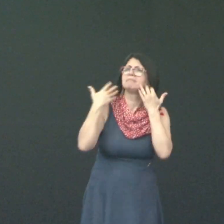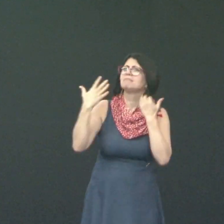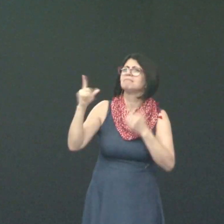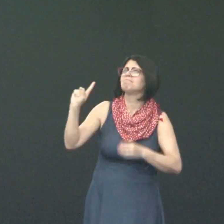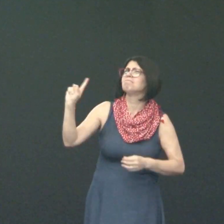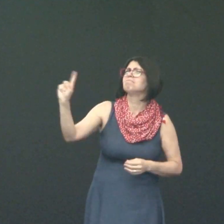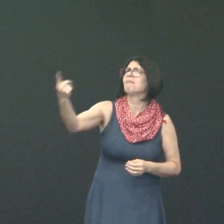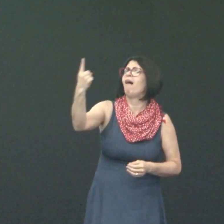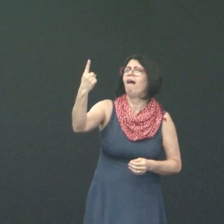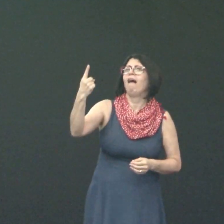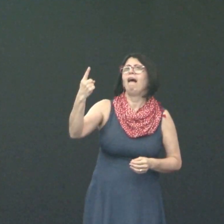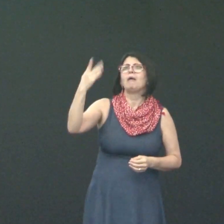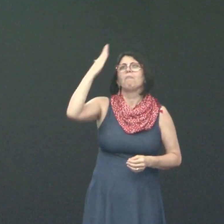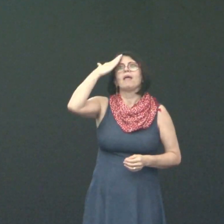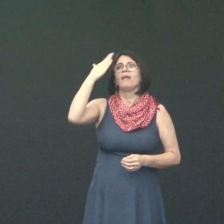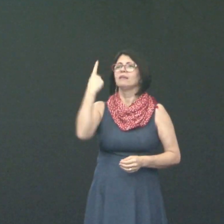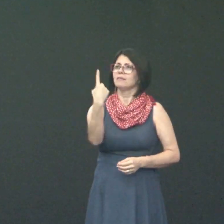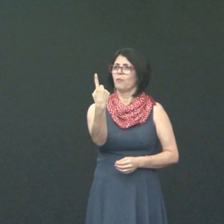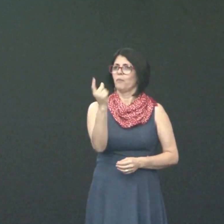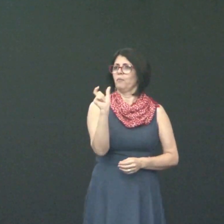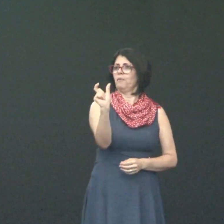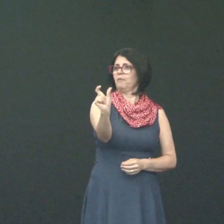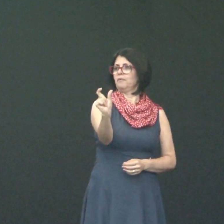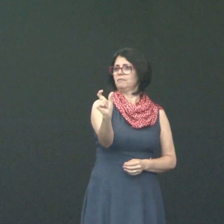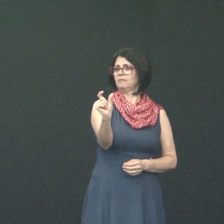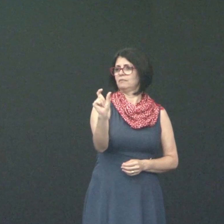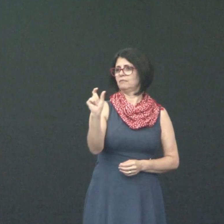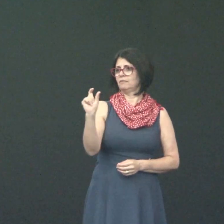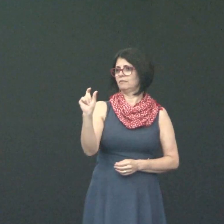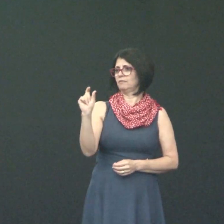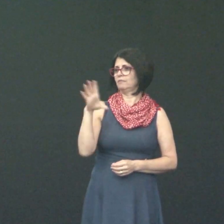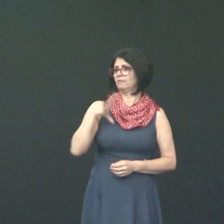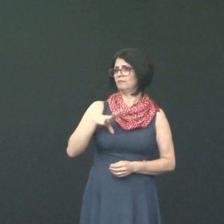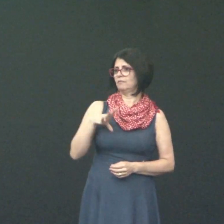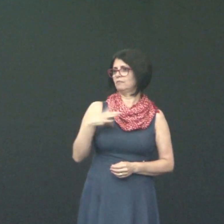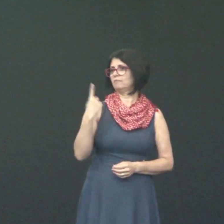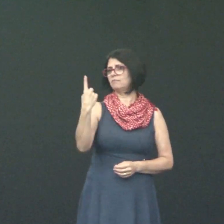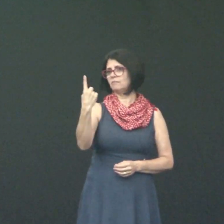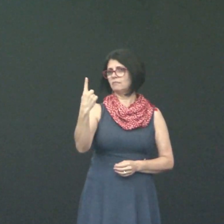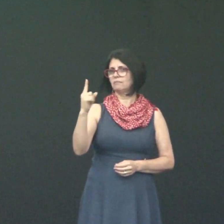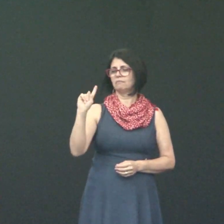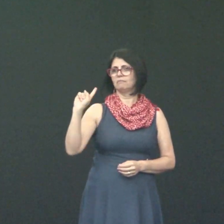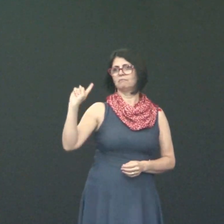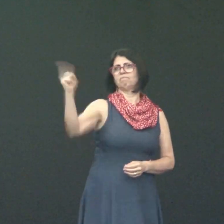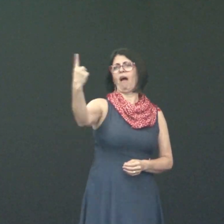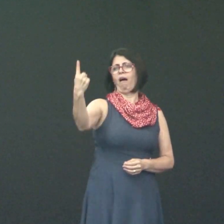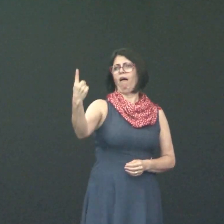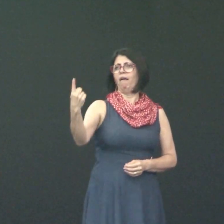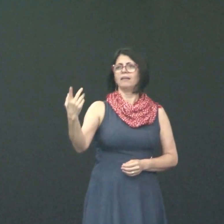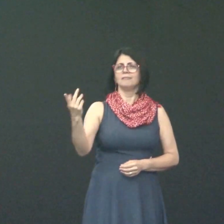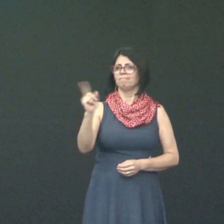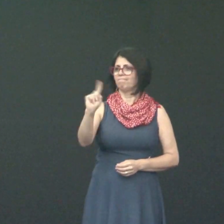E, por vezes, esse sinal, ele acaba